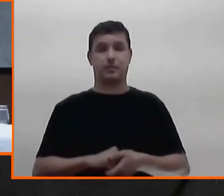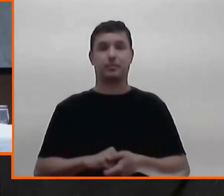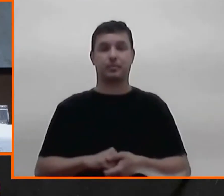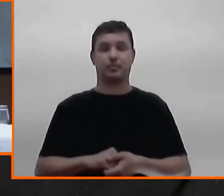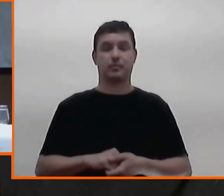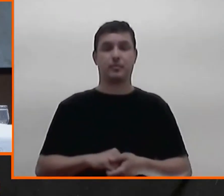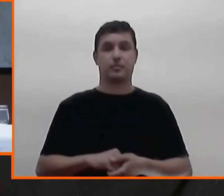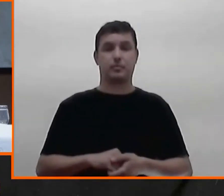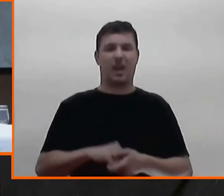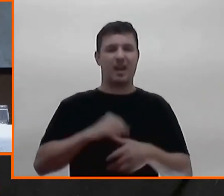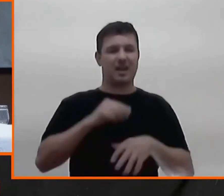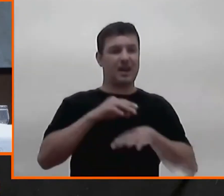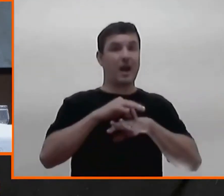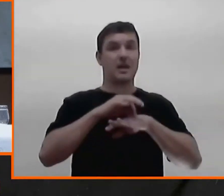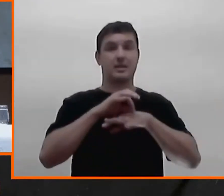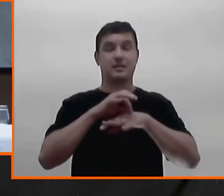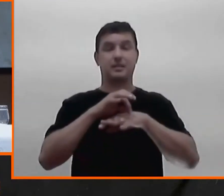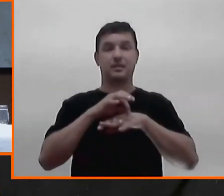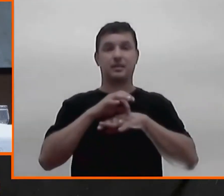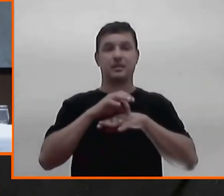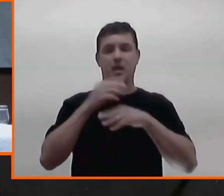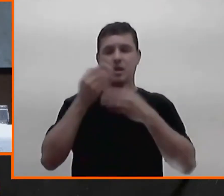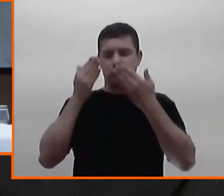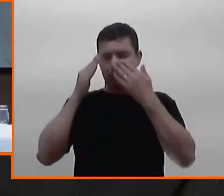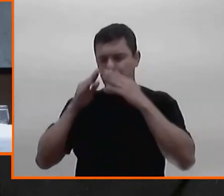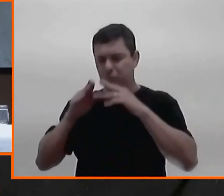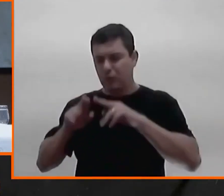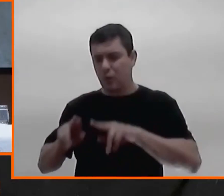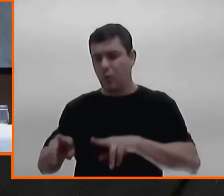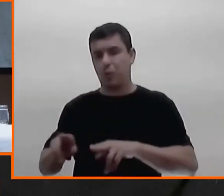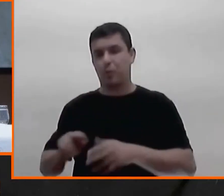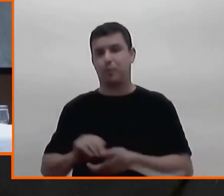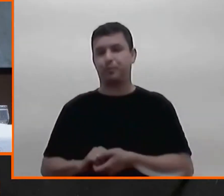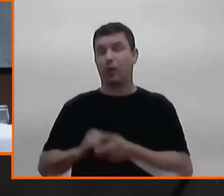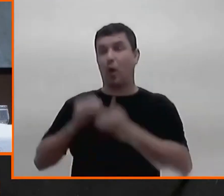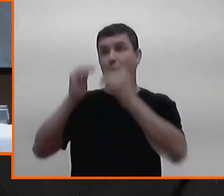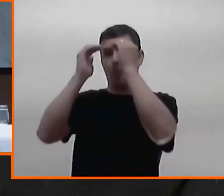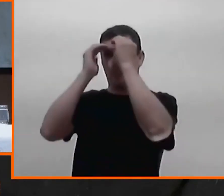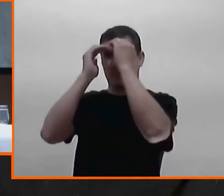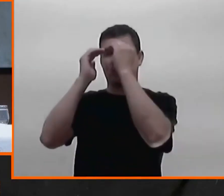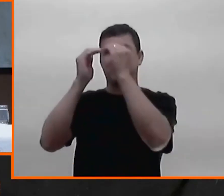a si mesmo se humilhou, tornando-se obediente